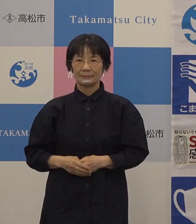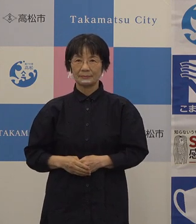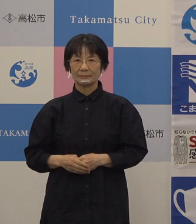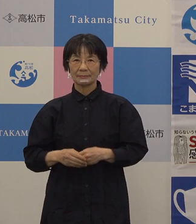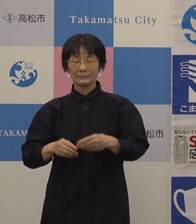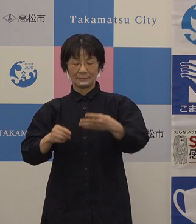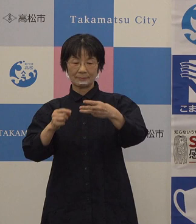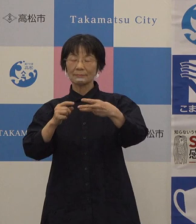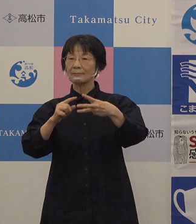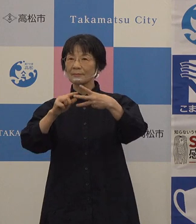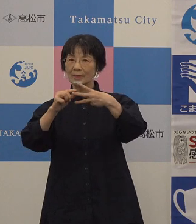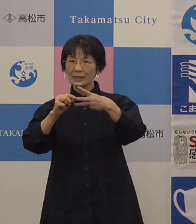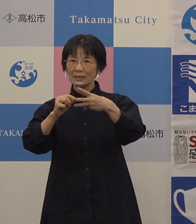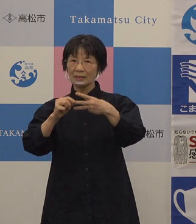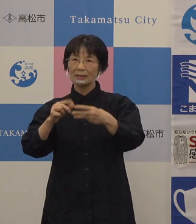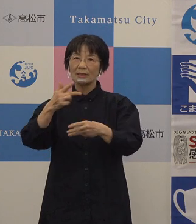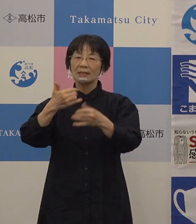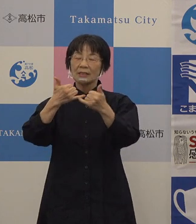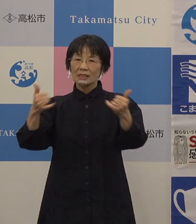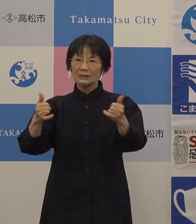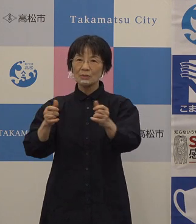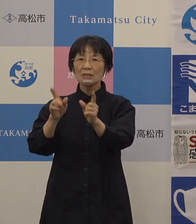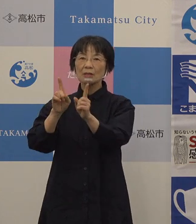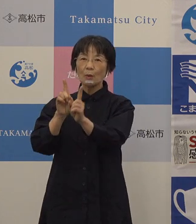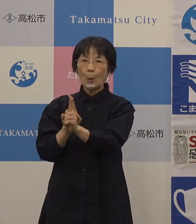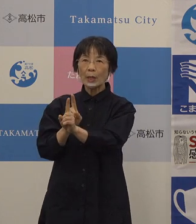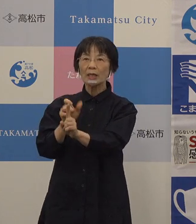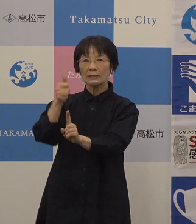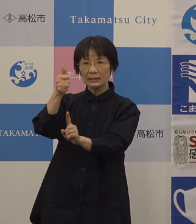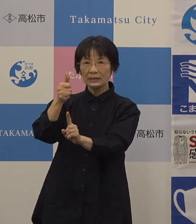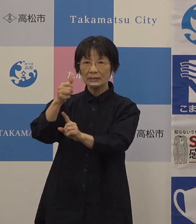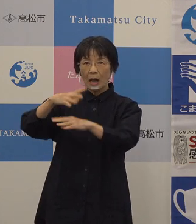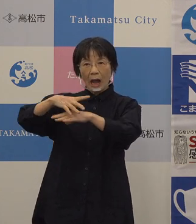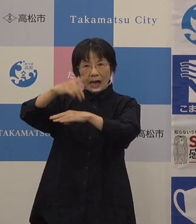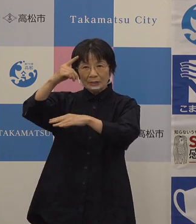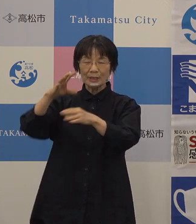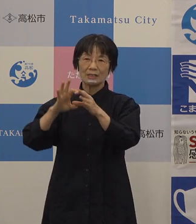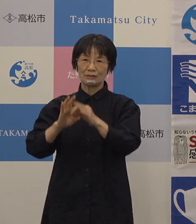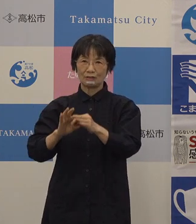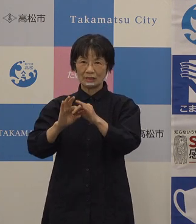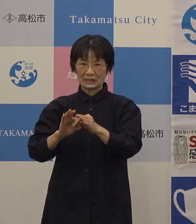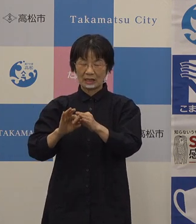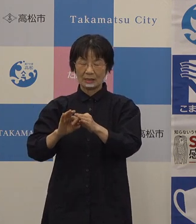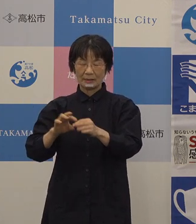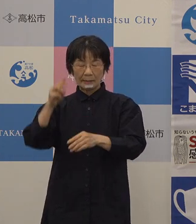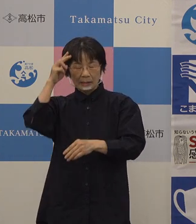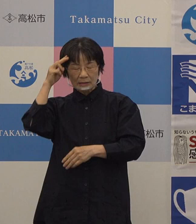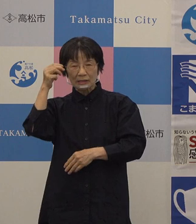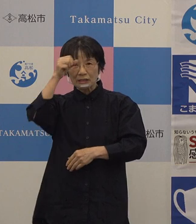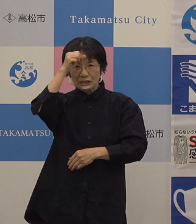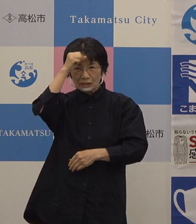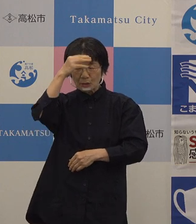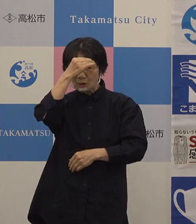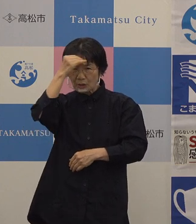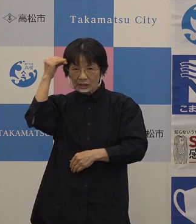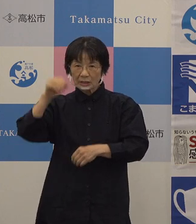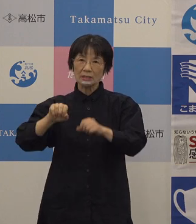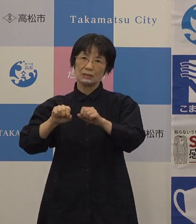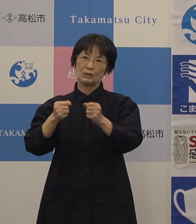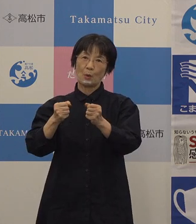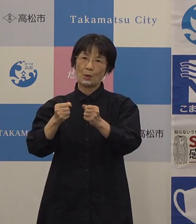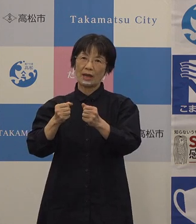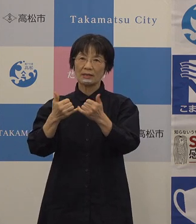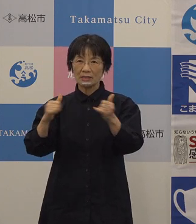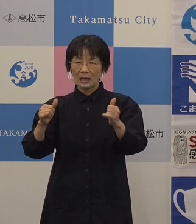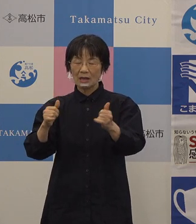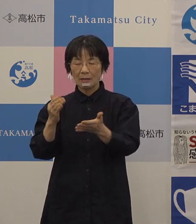2点目は市民貢献人の誕生についてでございます。本市では認知症や知的障害などで判断能力が不